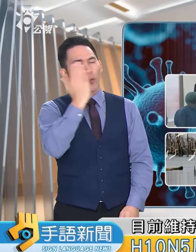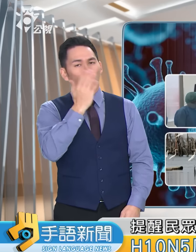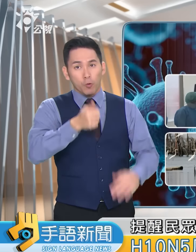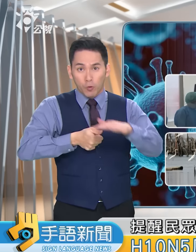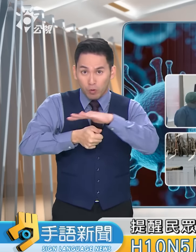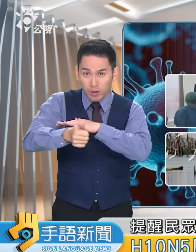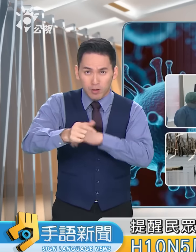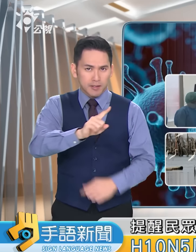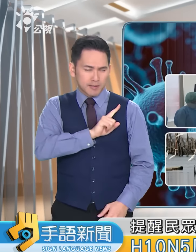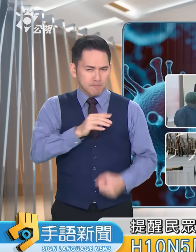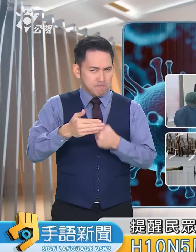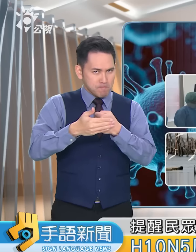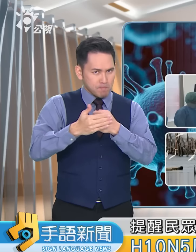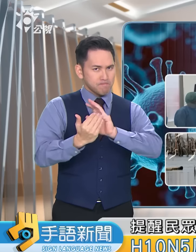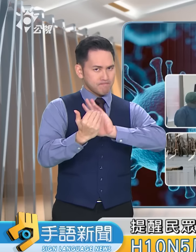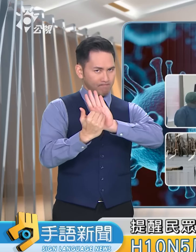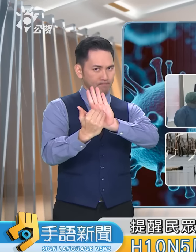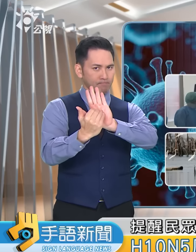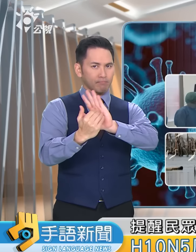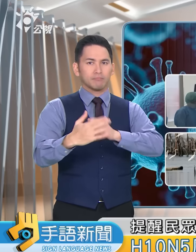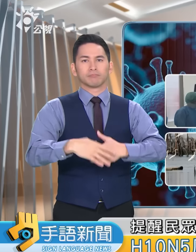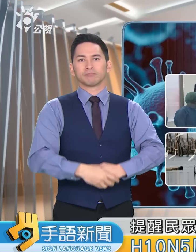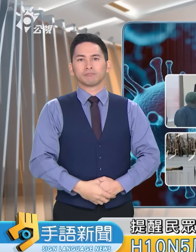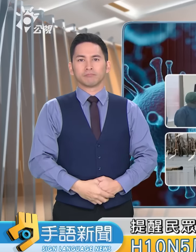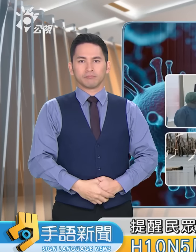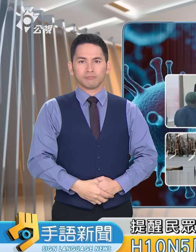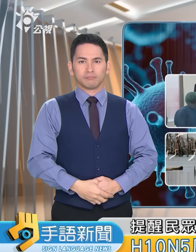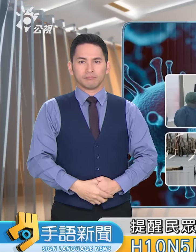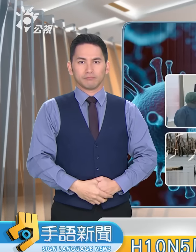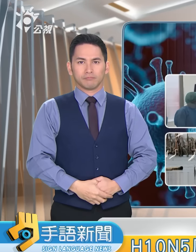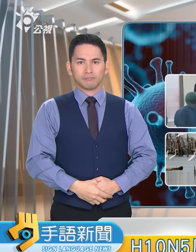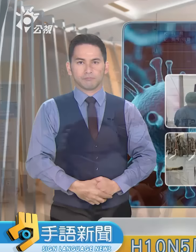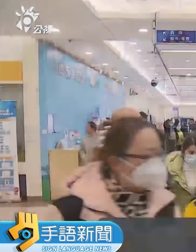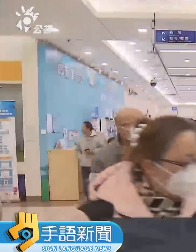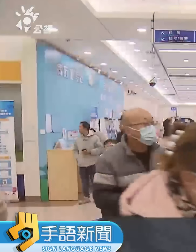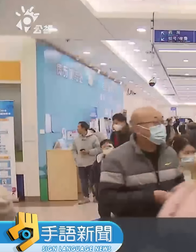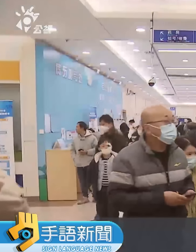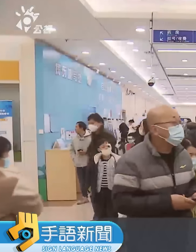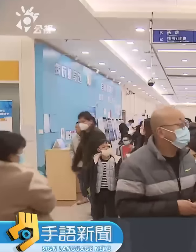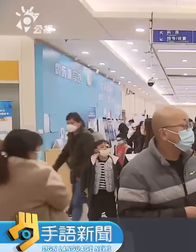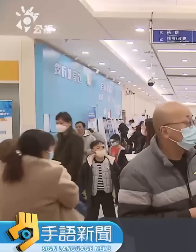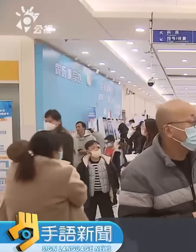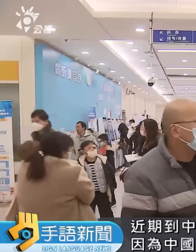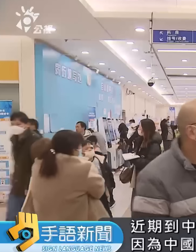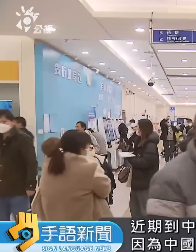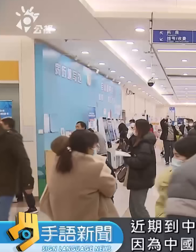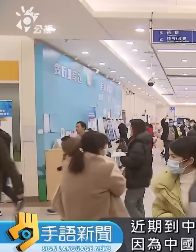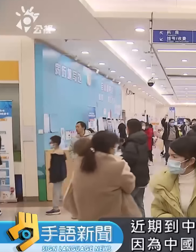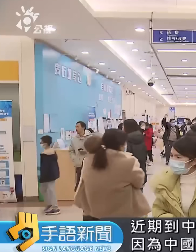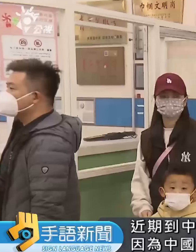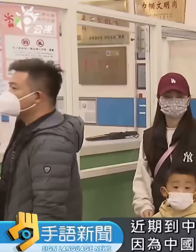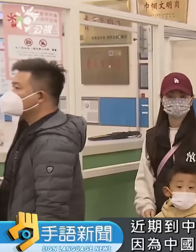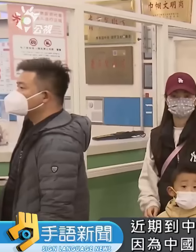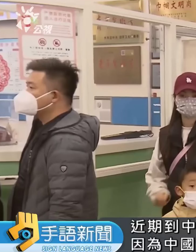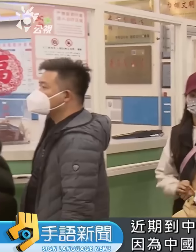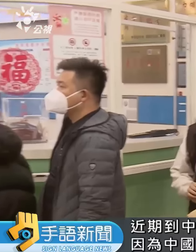民众前往当地要加强防护。 近期到中国的民众要注意，因为中国出